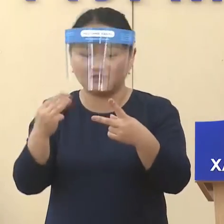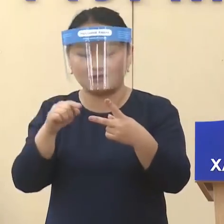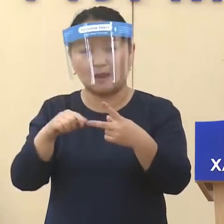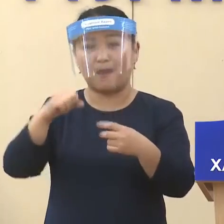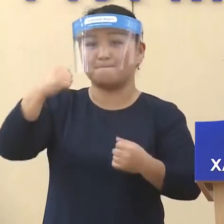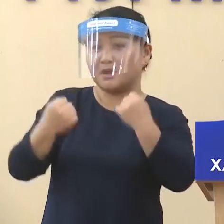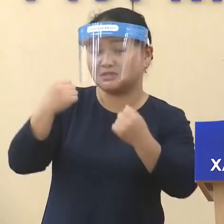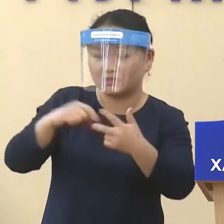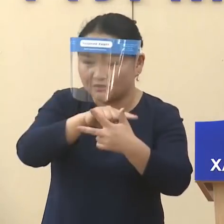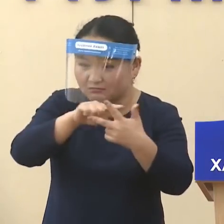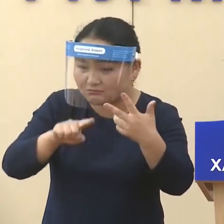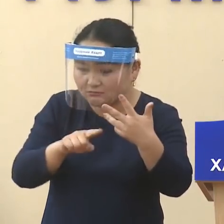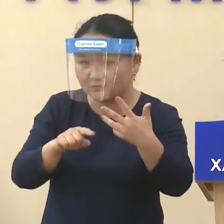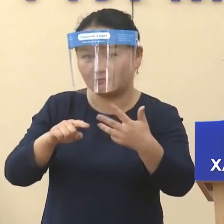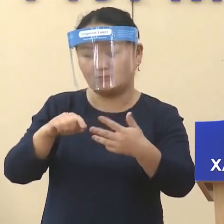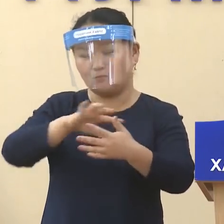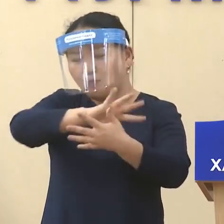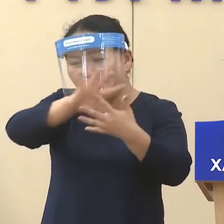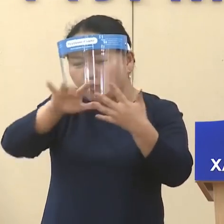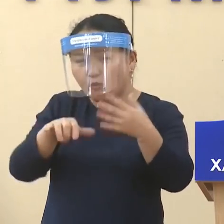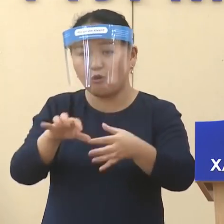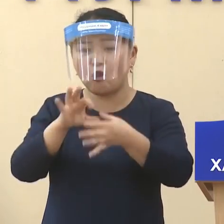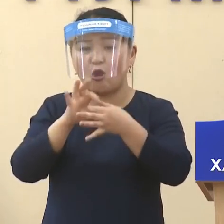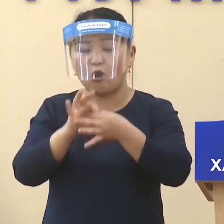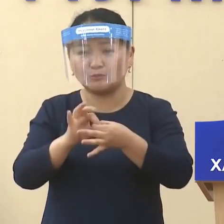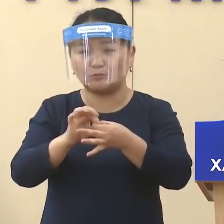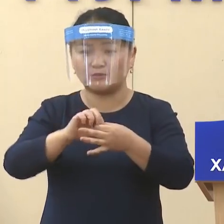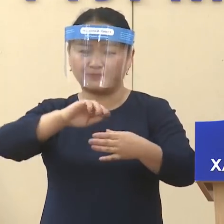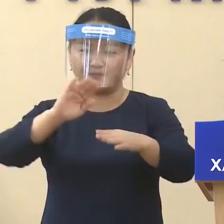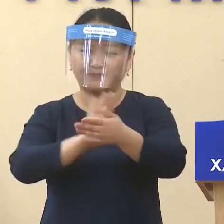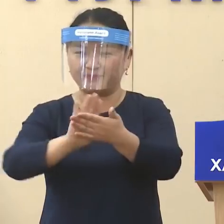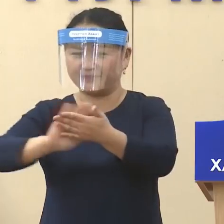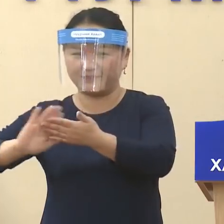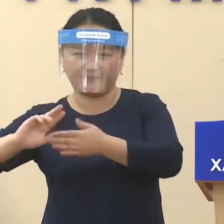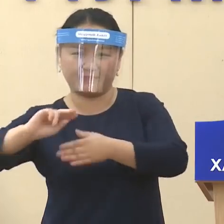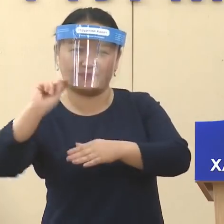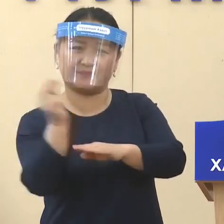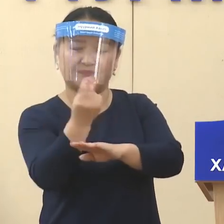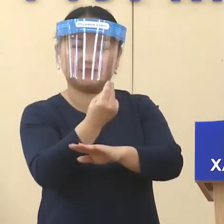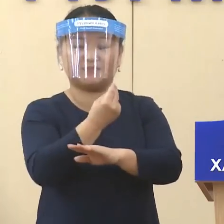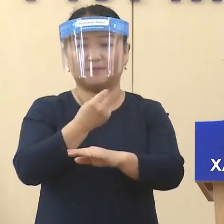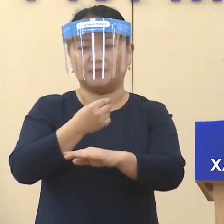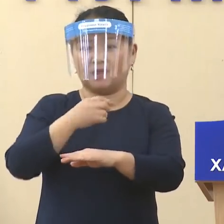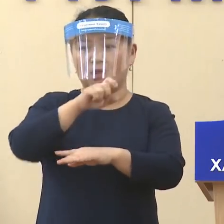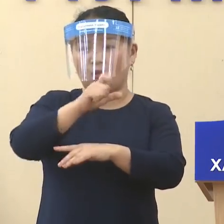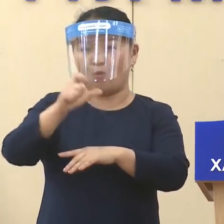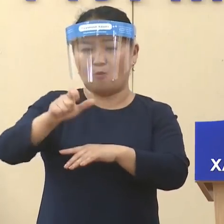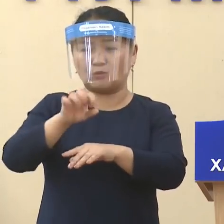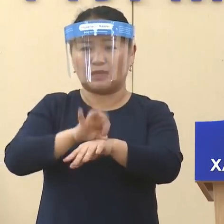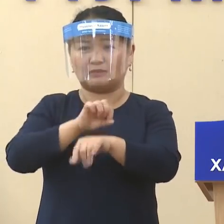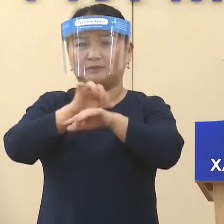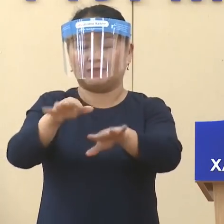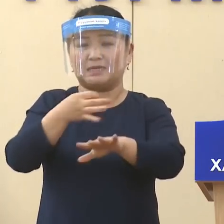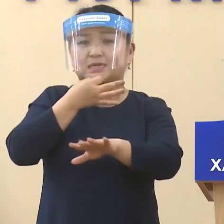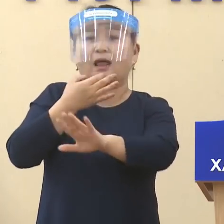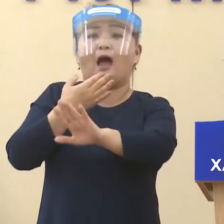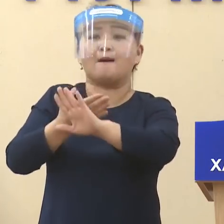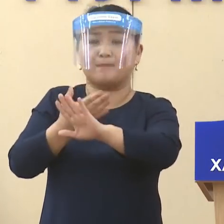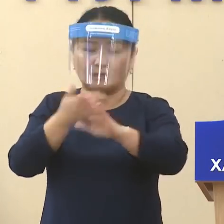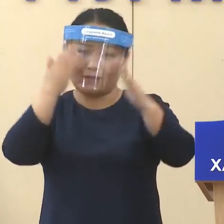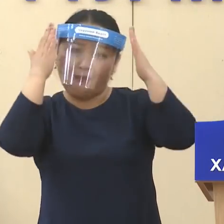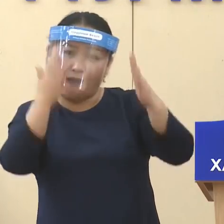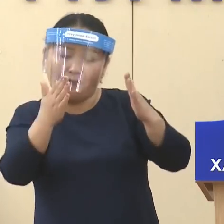дамжин COVID-19-ийн халдвар олон нийтийн дунд тархах эрсдлээс сэргийлэх зор чиглэлээр голлон